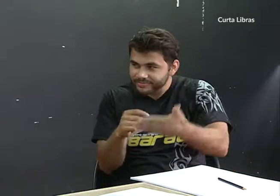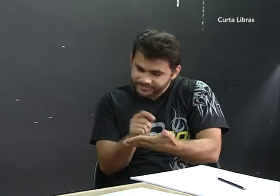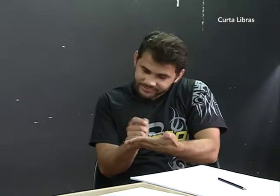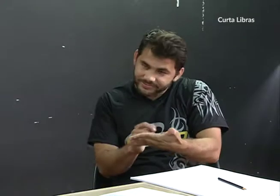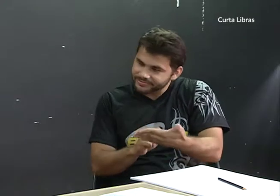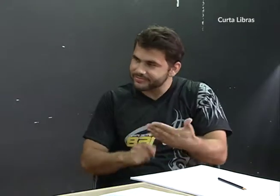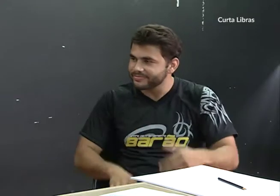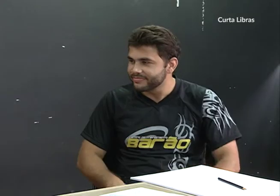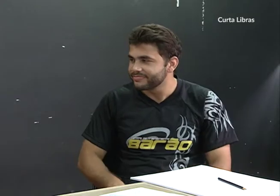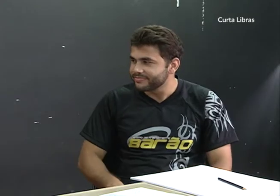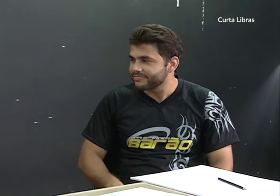parecido.